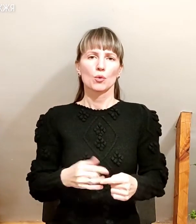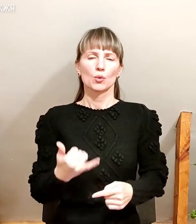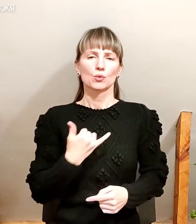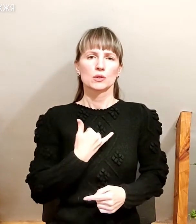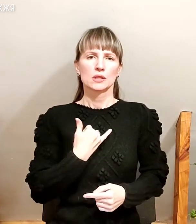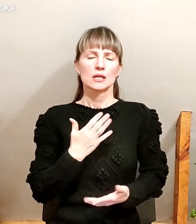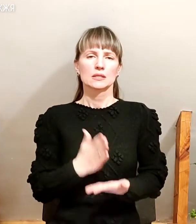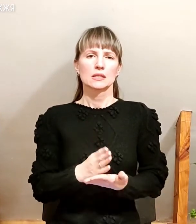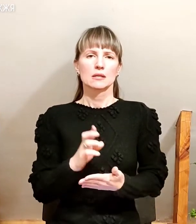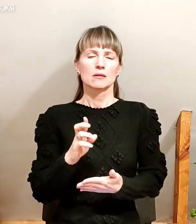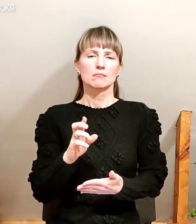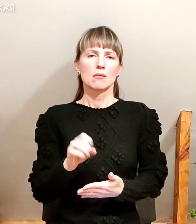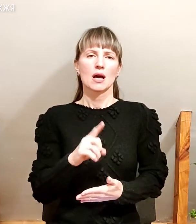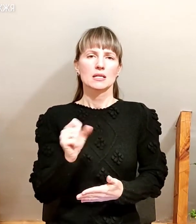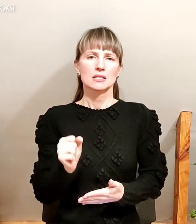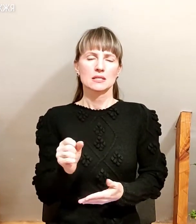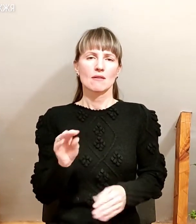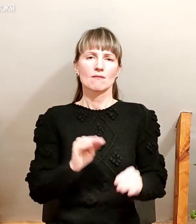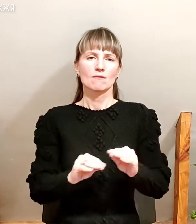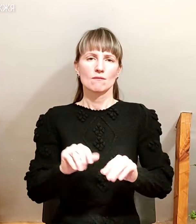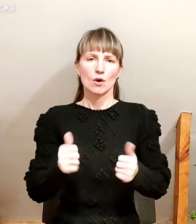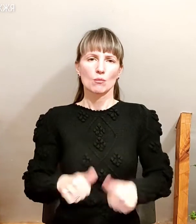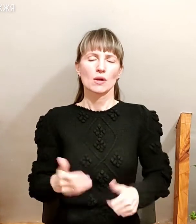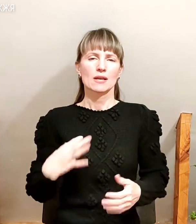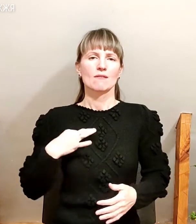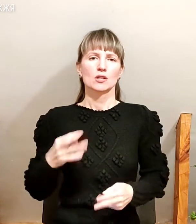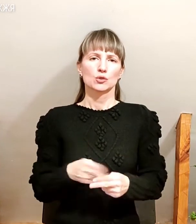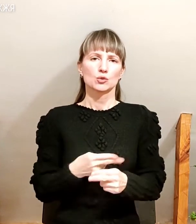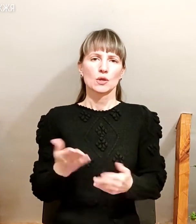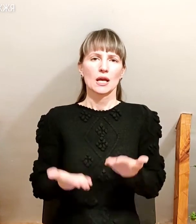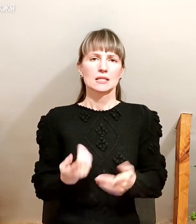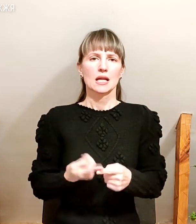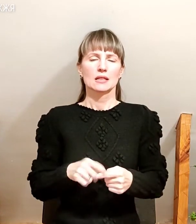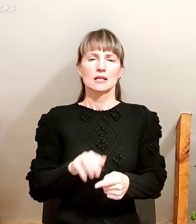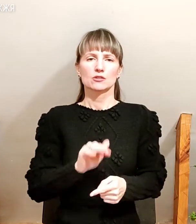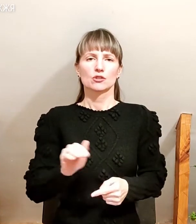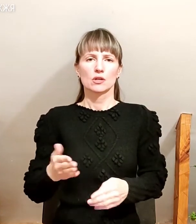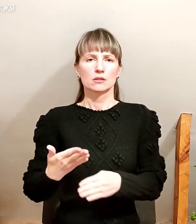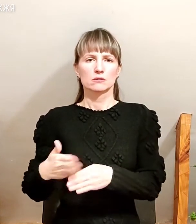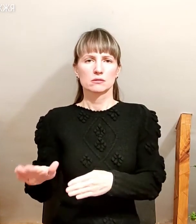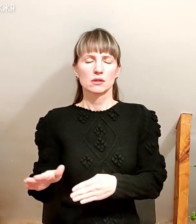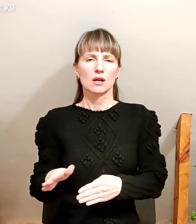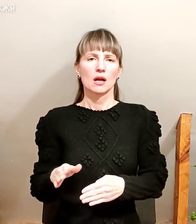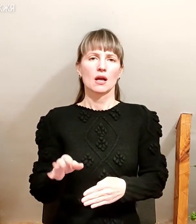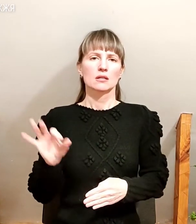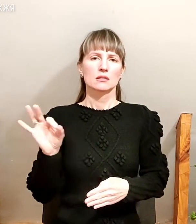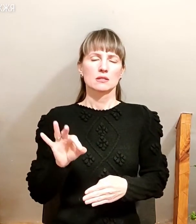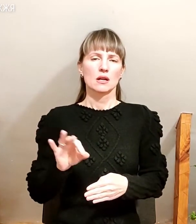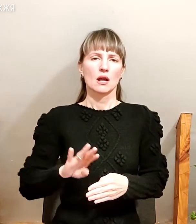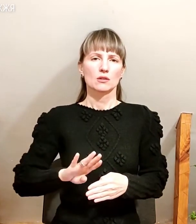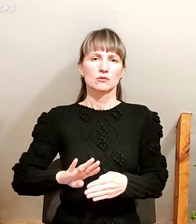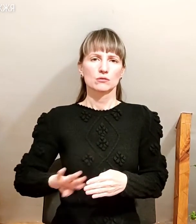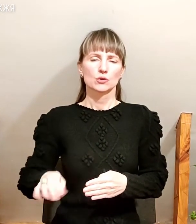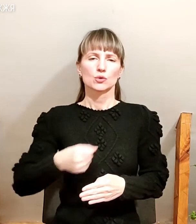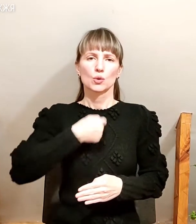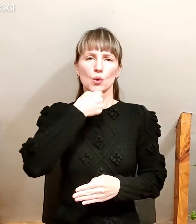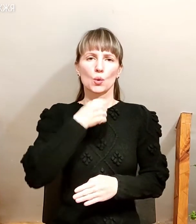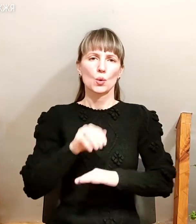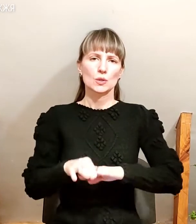база сформована, тобто якісь речі там сортуються, якщо це дитячі, то відповідно там одразу реагуємо дорослі, і